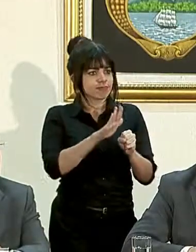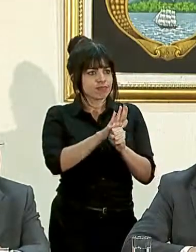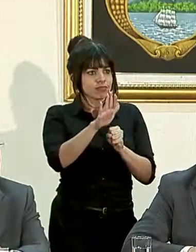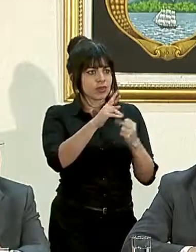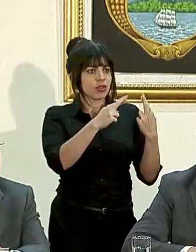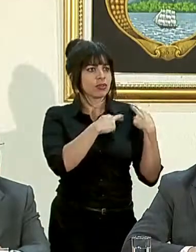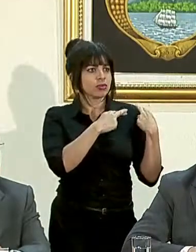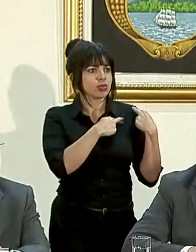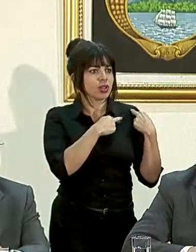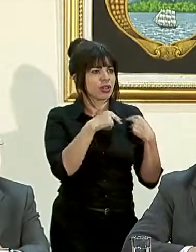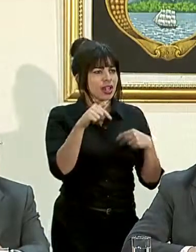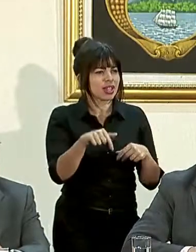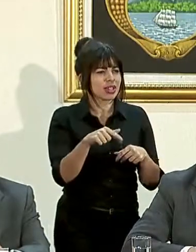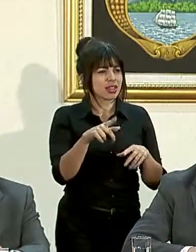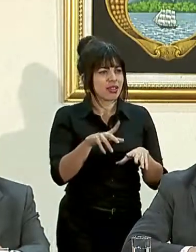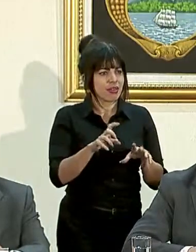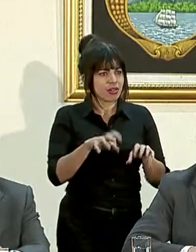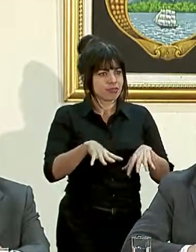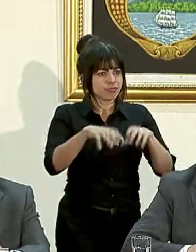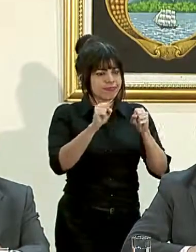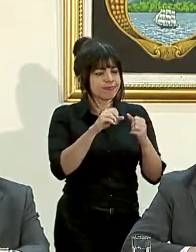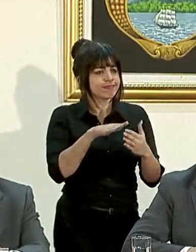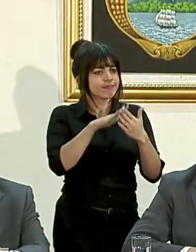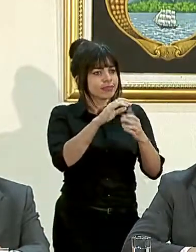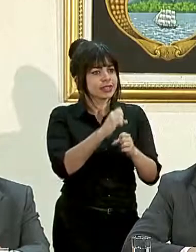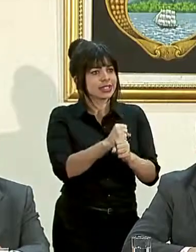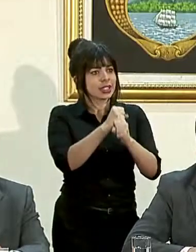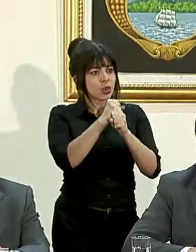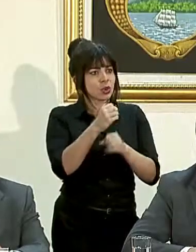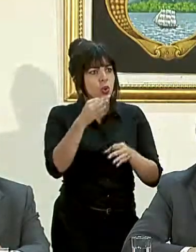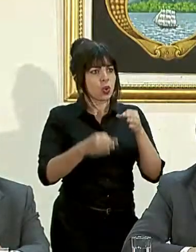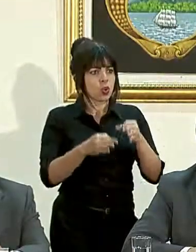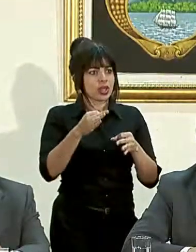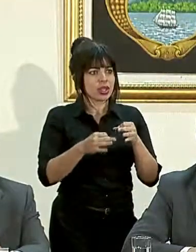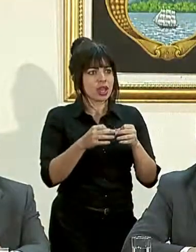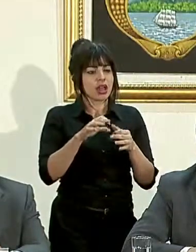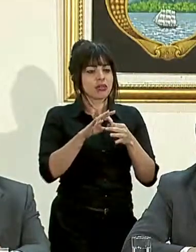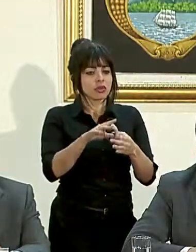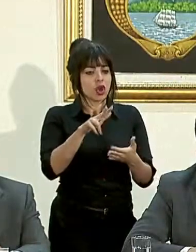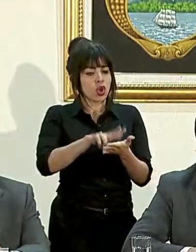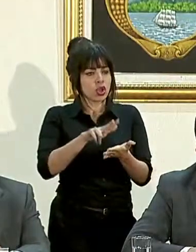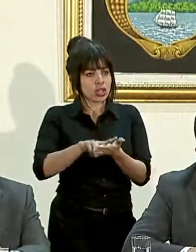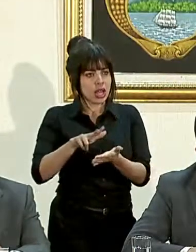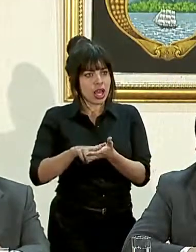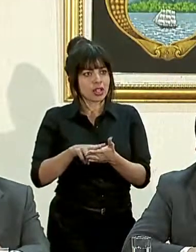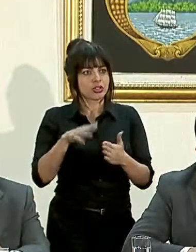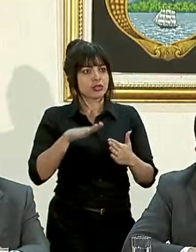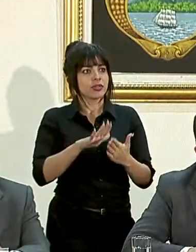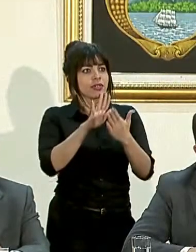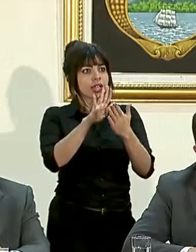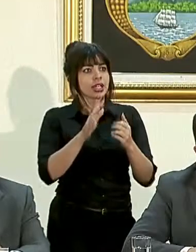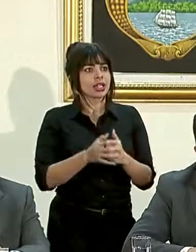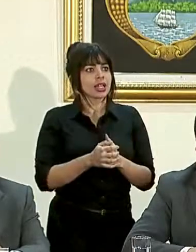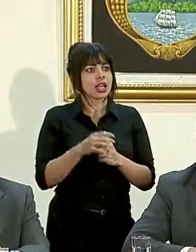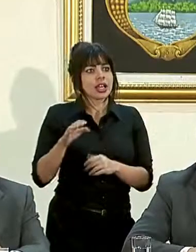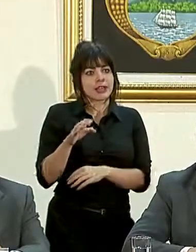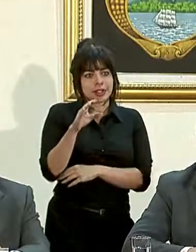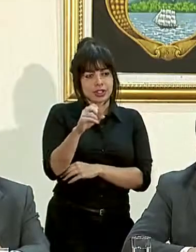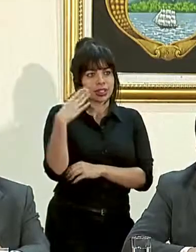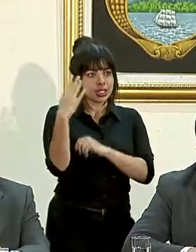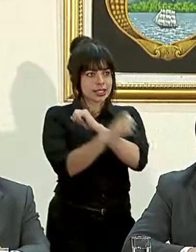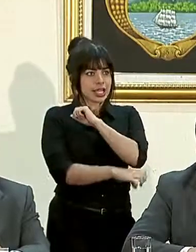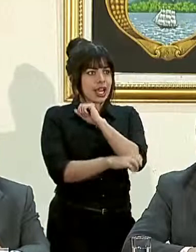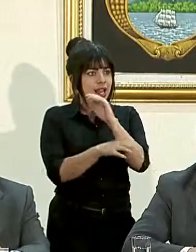las responsabilidades que corresponden frente a la seguridad jurídica de los contratos, frente a las inversiones